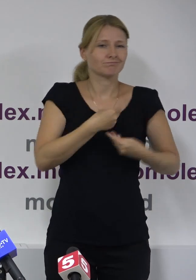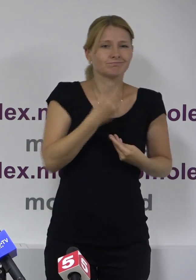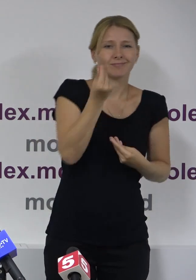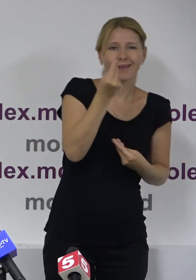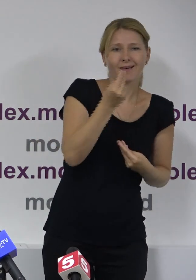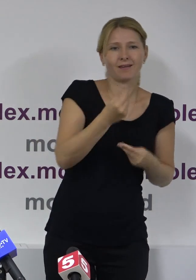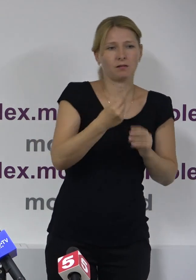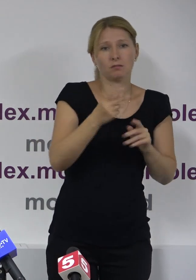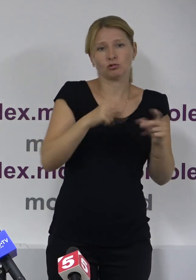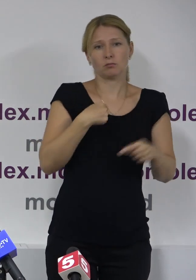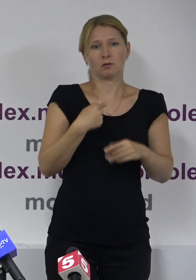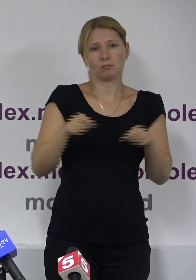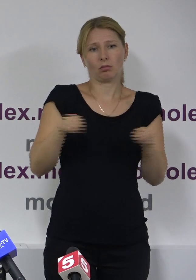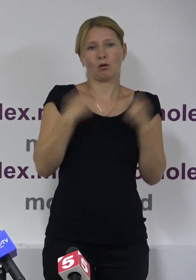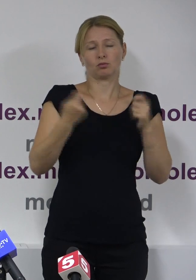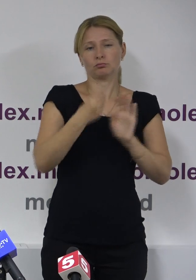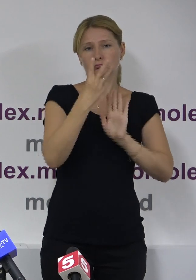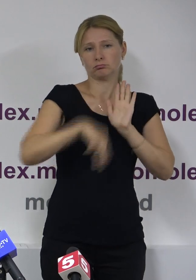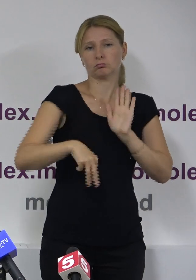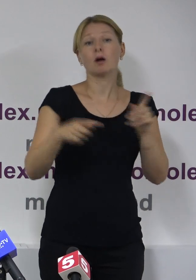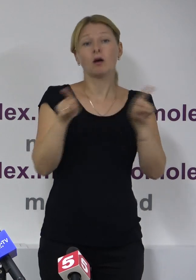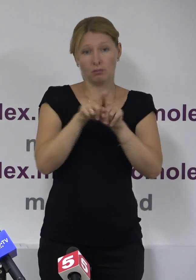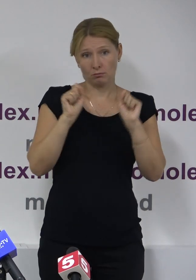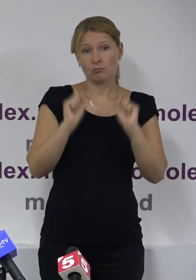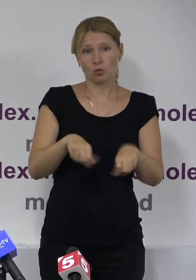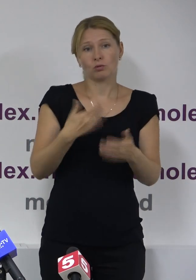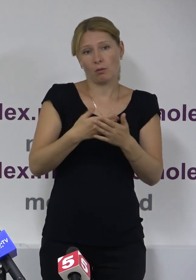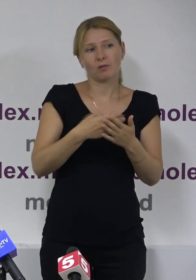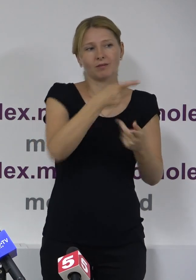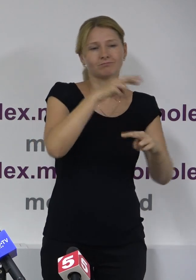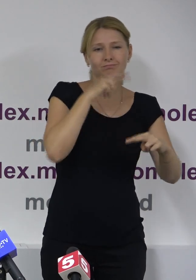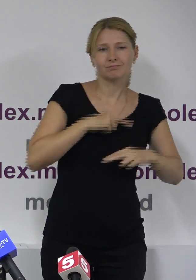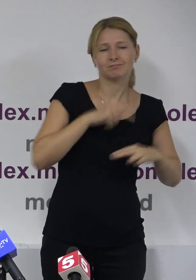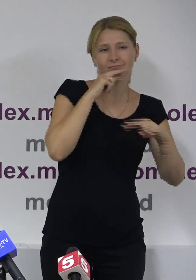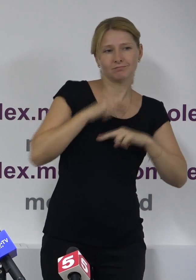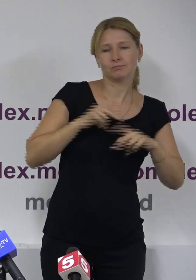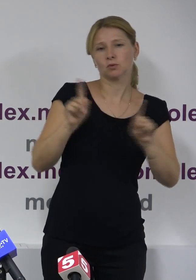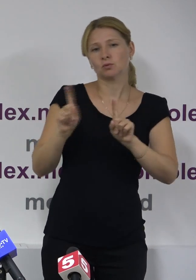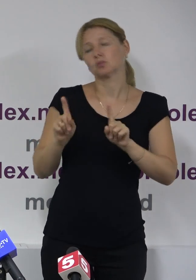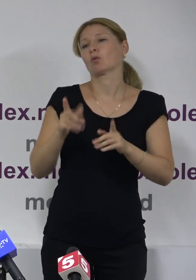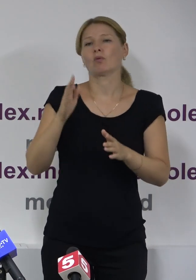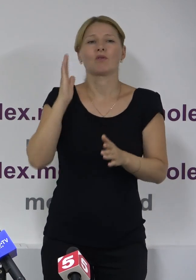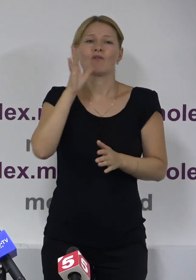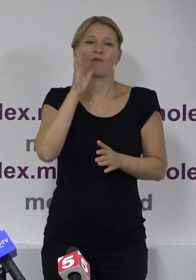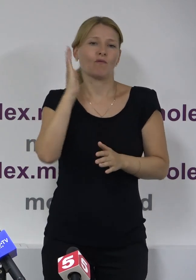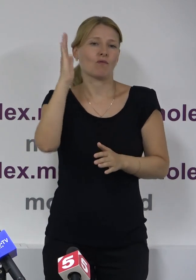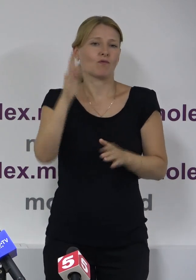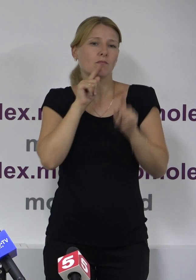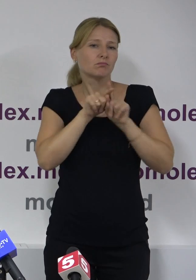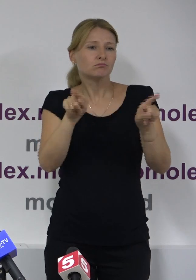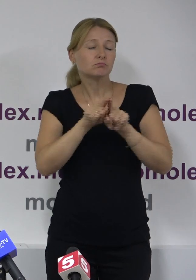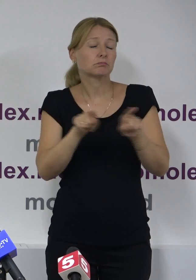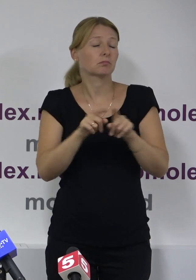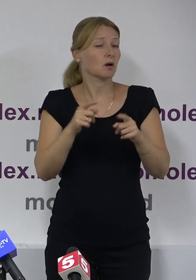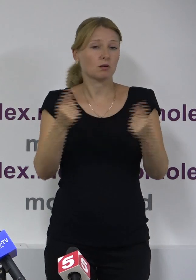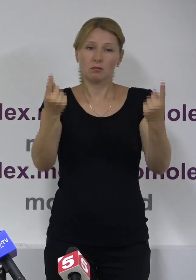bani și alte beneficii din partea concurenților electorali în următoarele campanii electorale. Sancțiunile